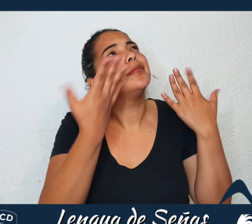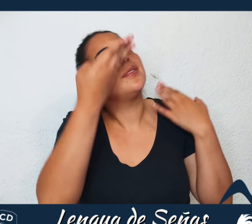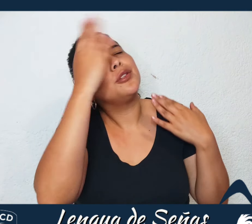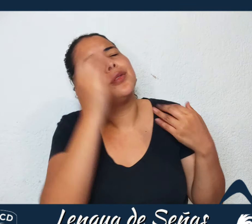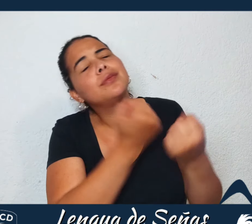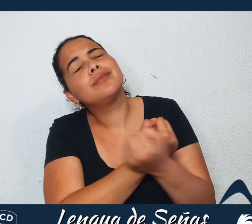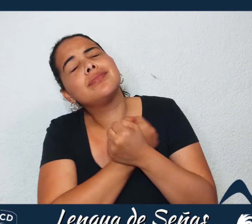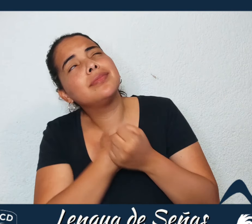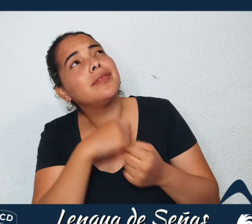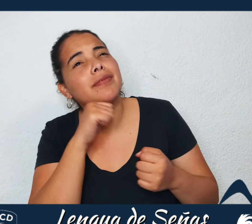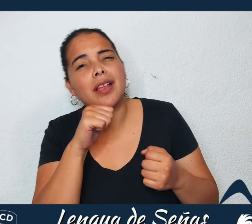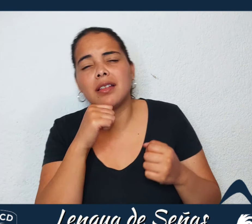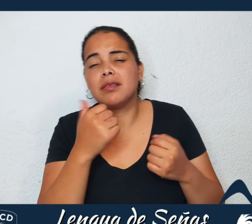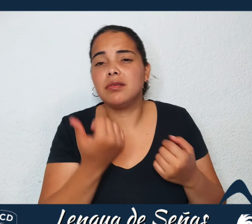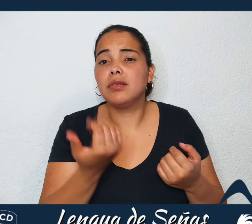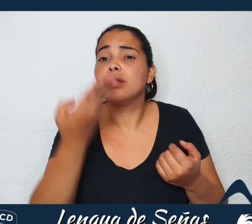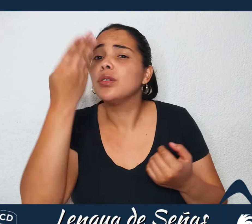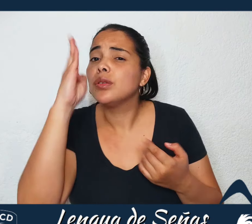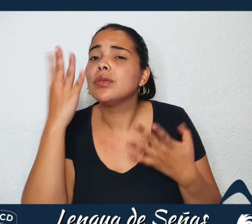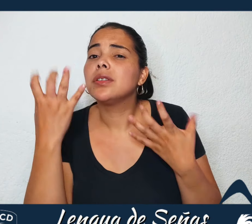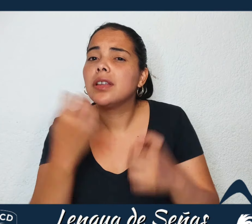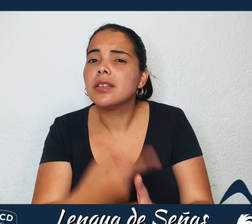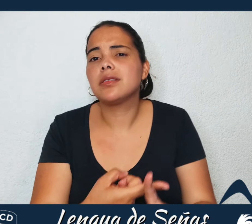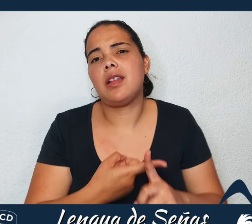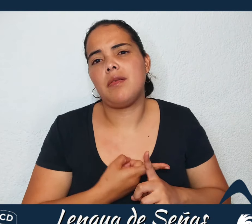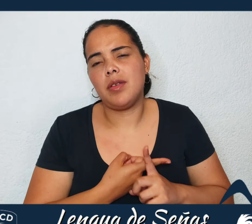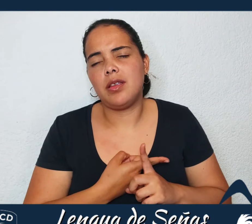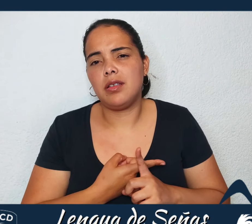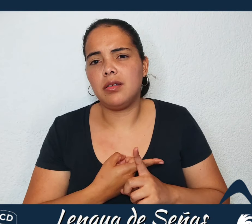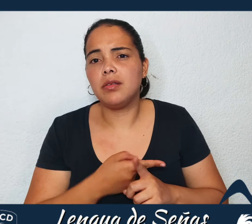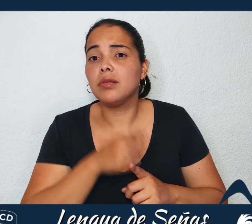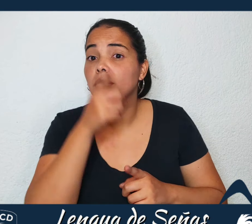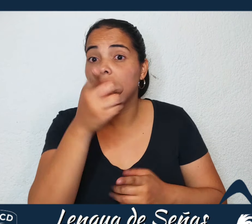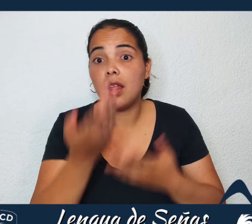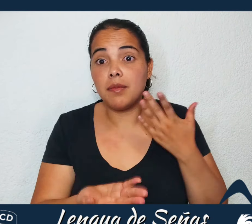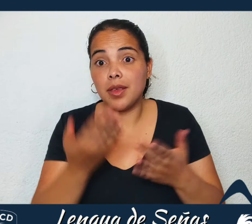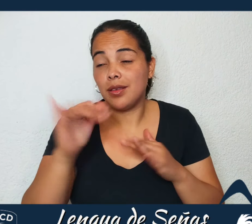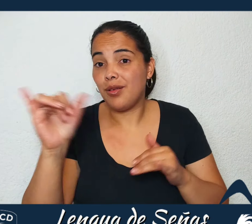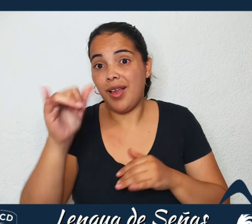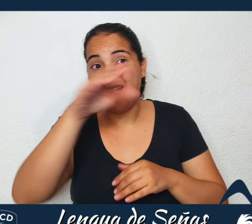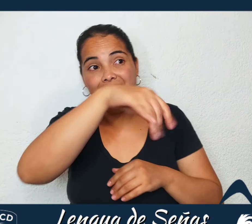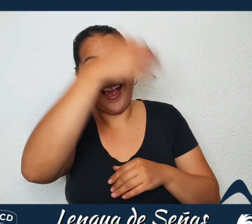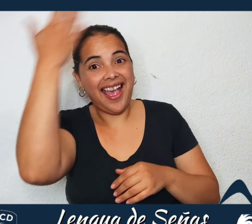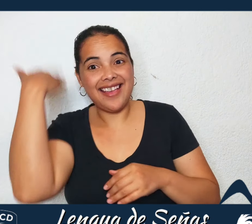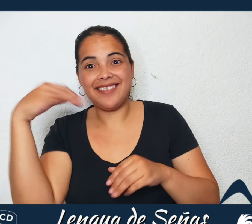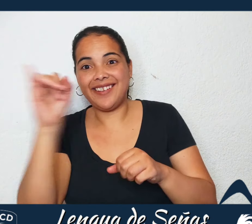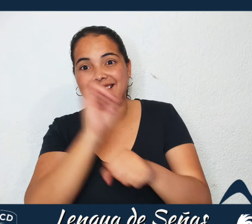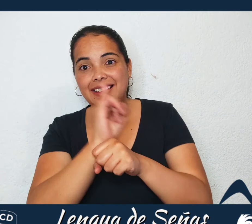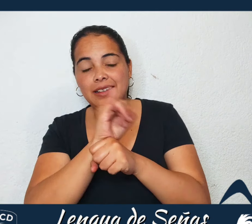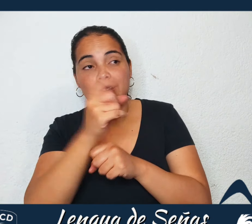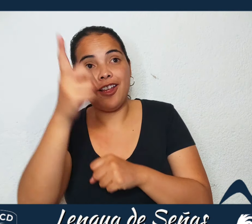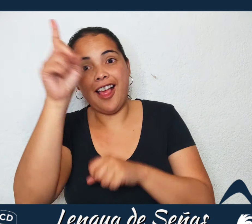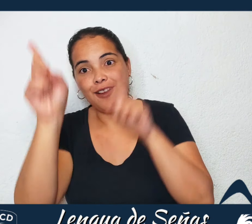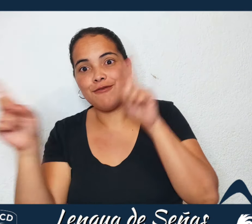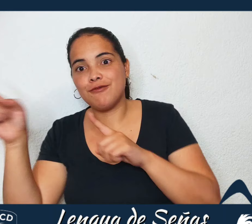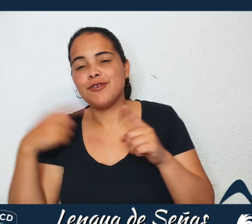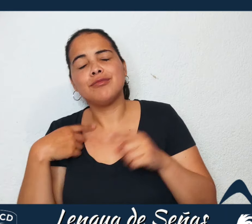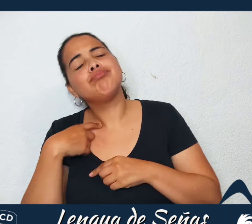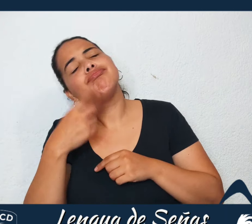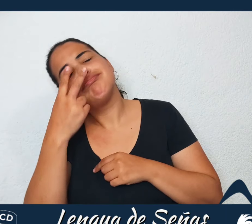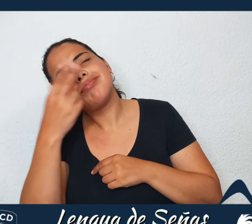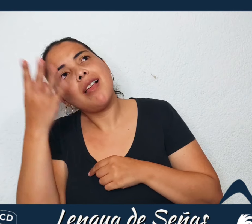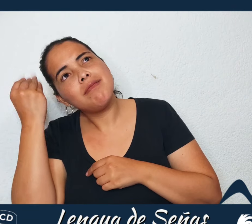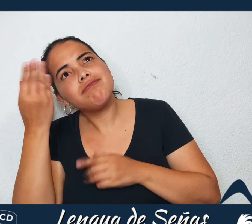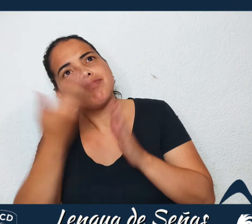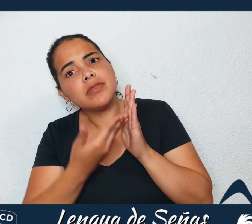su esperanza, Dios quiere salvarle. Asimismo, como los hermanos en Corinto recibieron el mensaje,